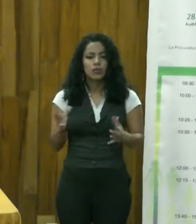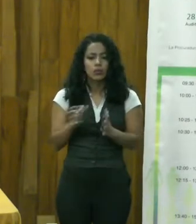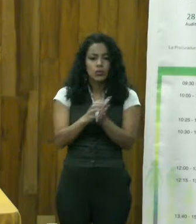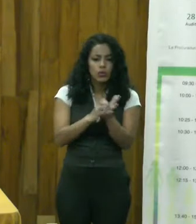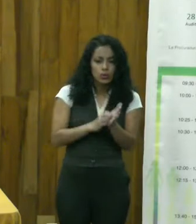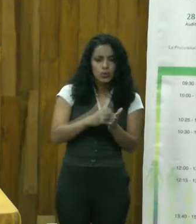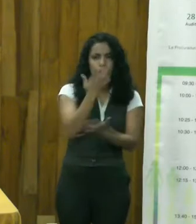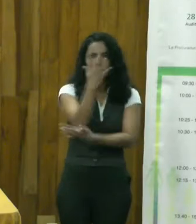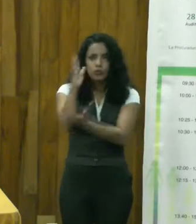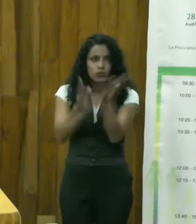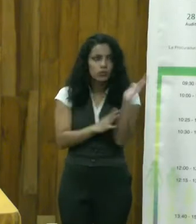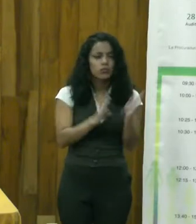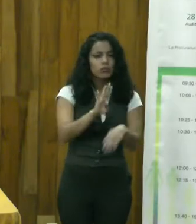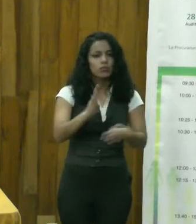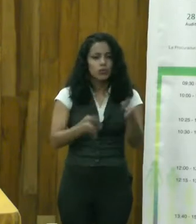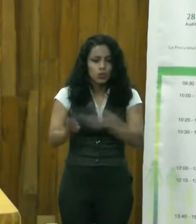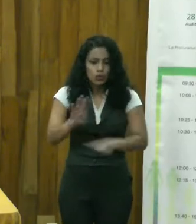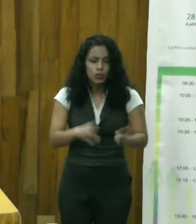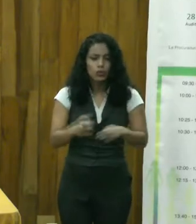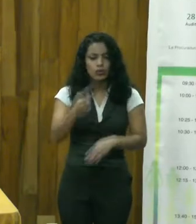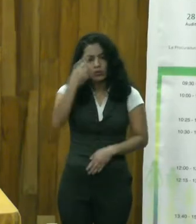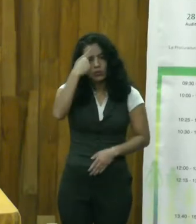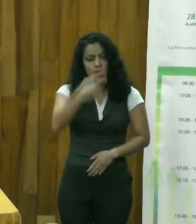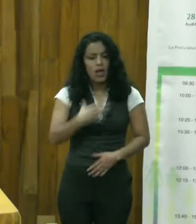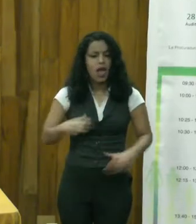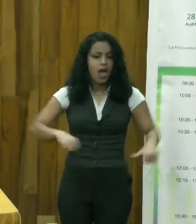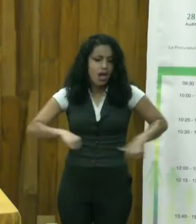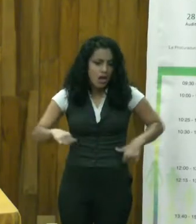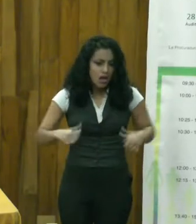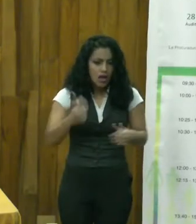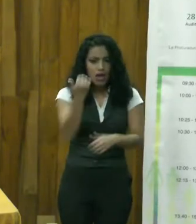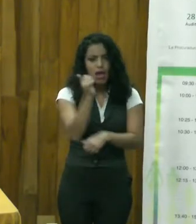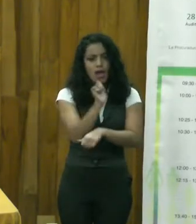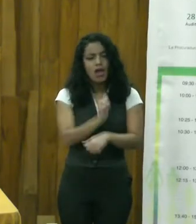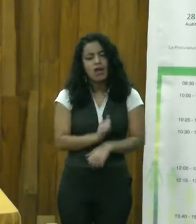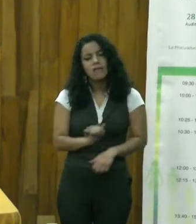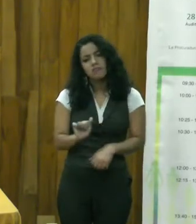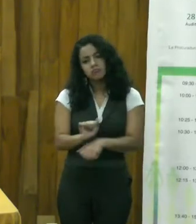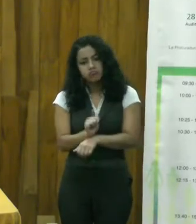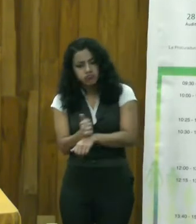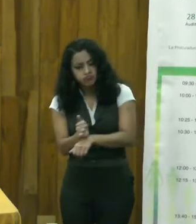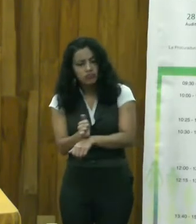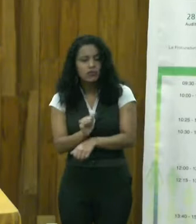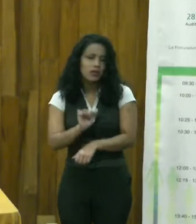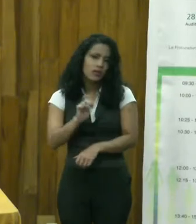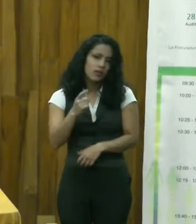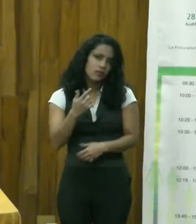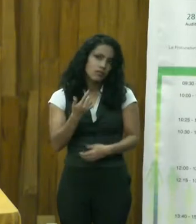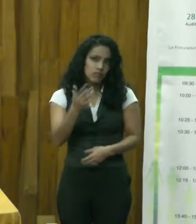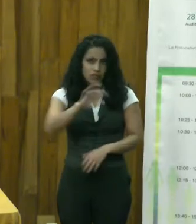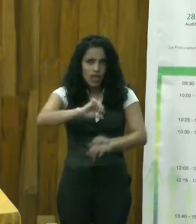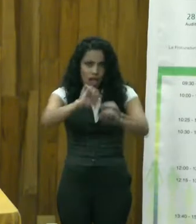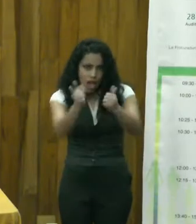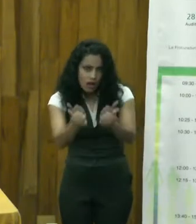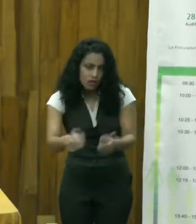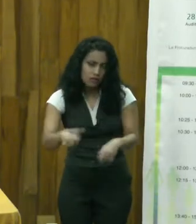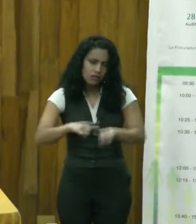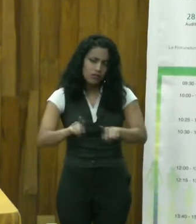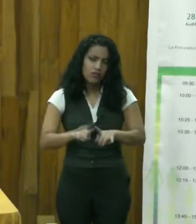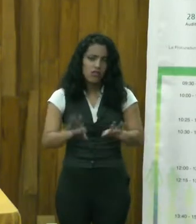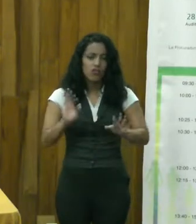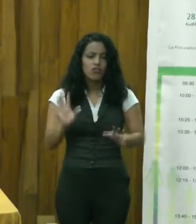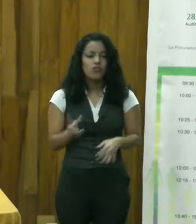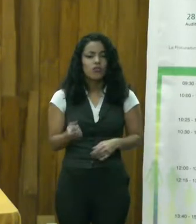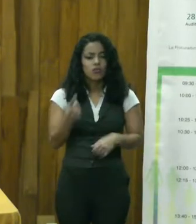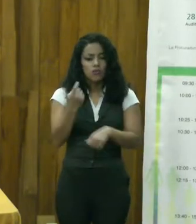de obra artista de obra artística que que son fuentes de datos primarios muy